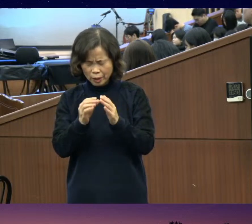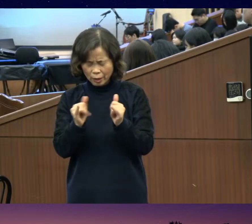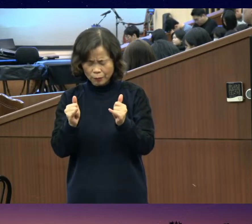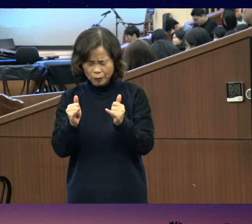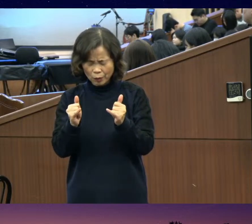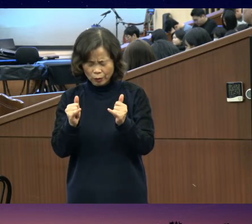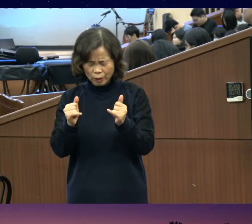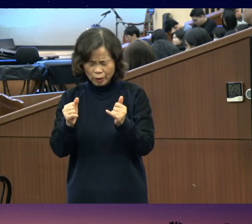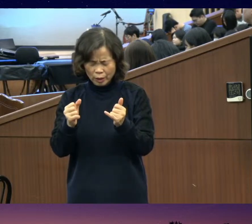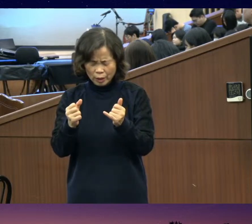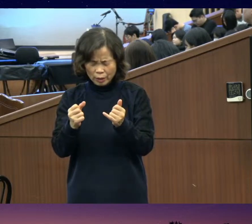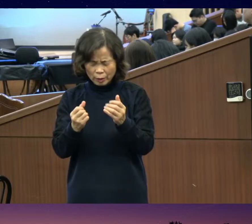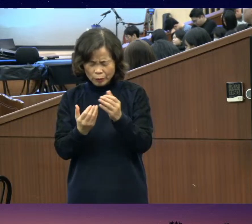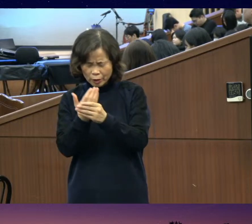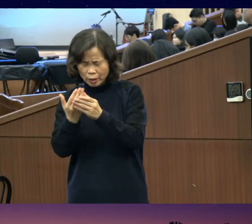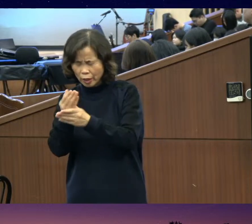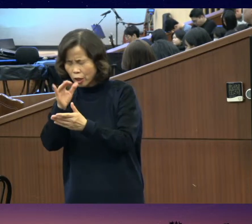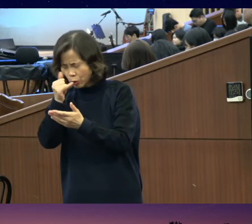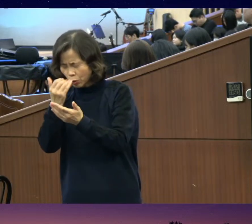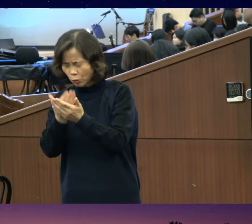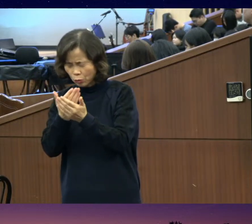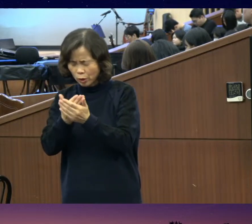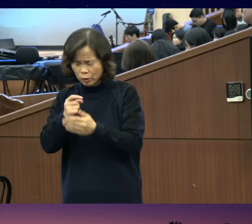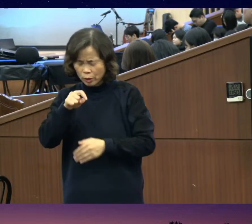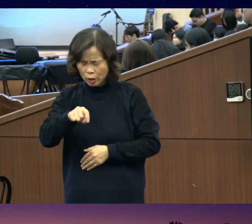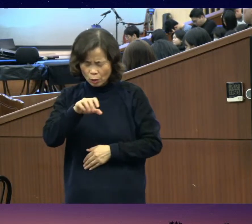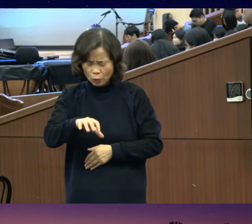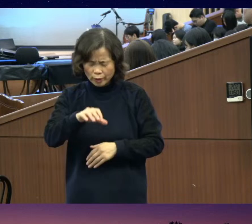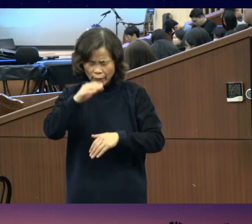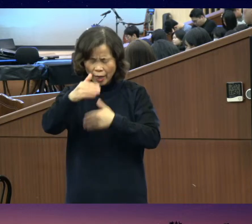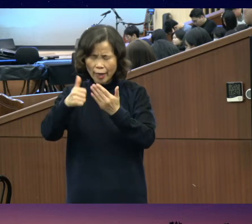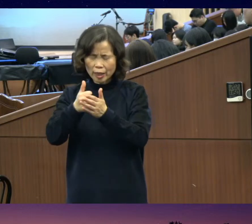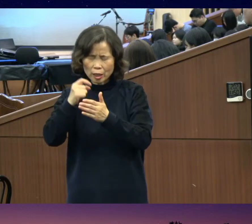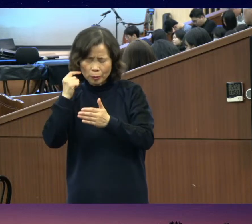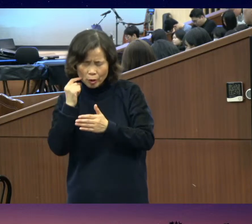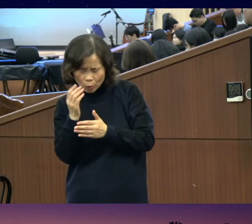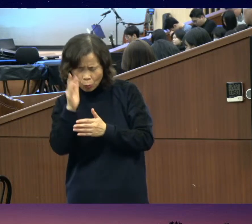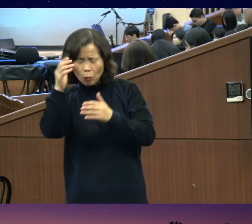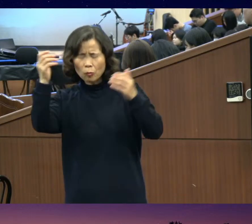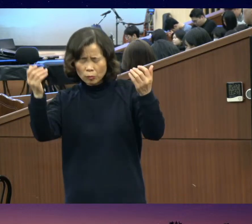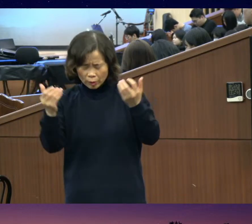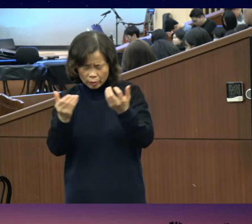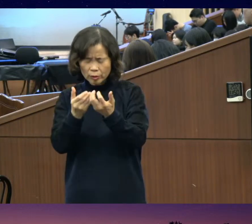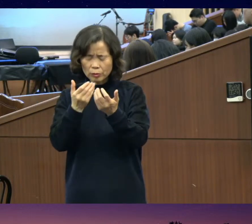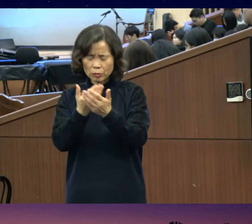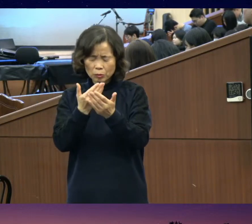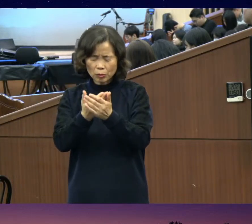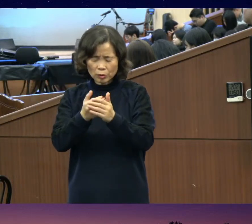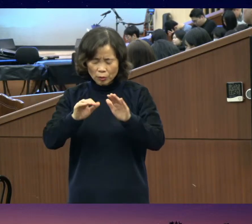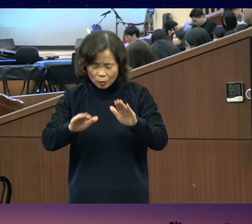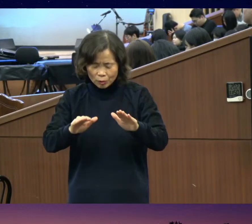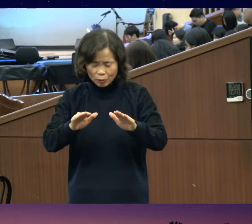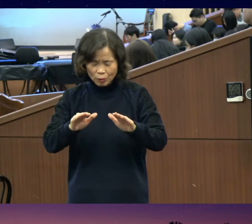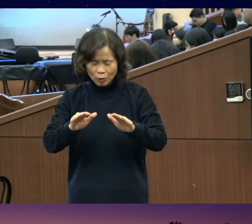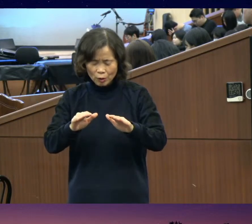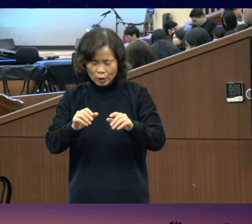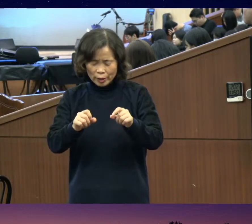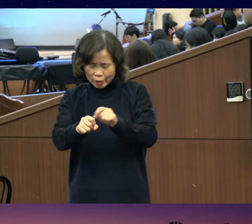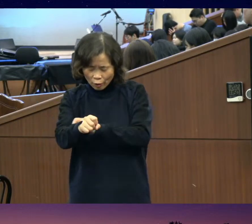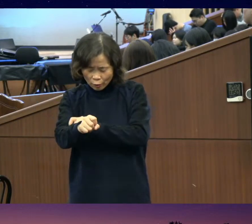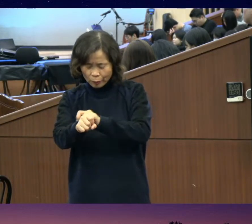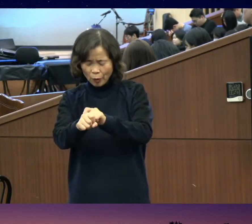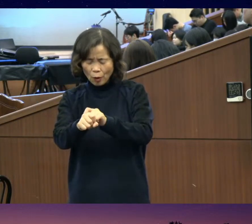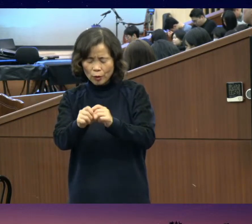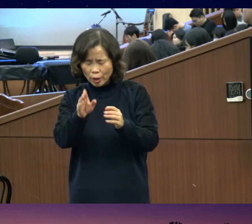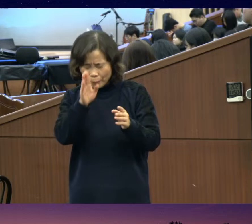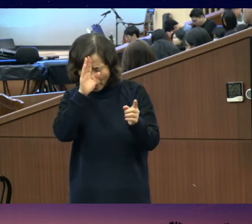이 땅이 하나님의 영광으로 가득한 역사가 일어나게 하여 주시옵소서. 오늘도 하나님 특별히